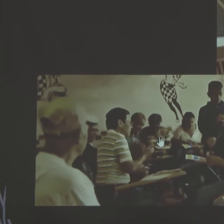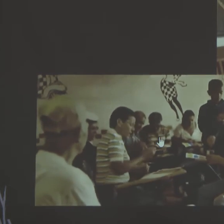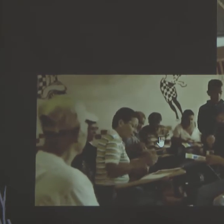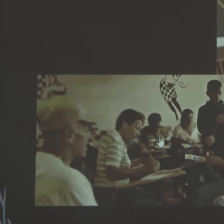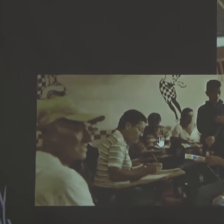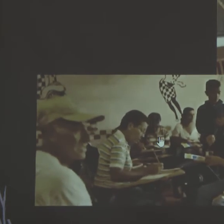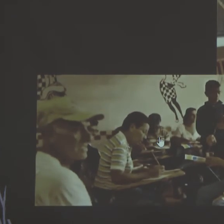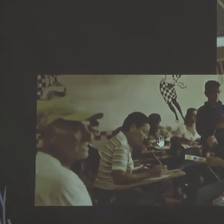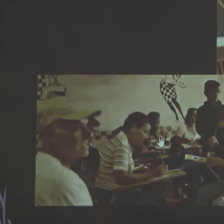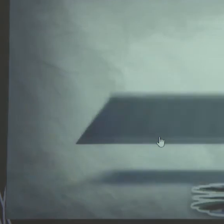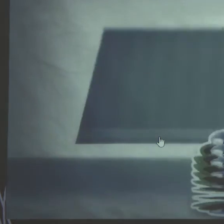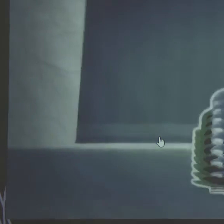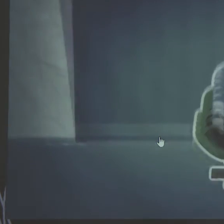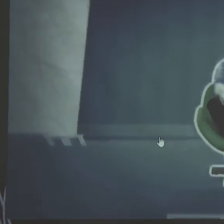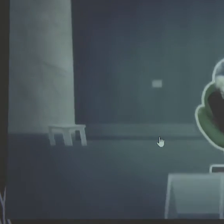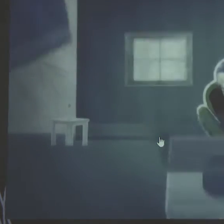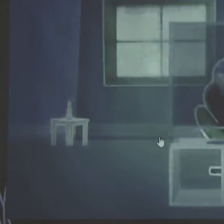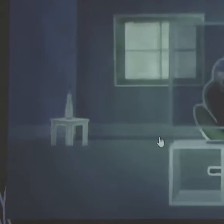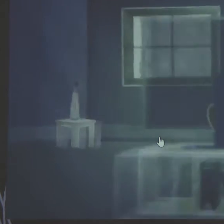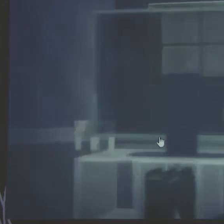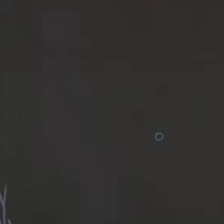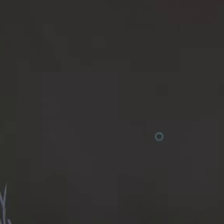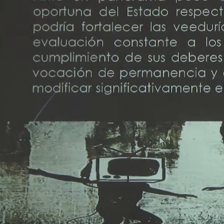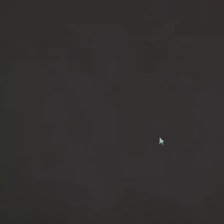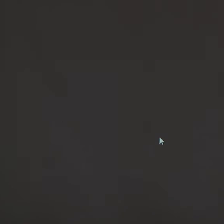modos de vivir.